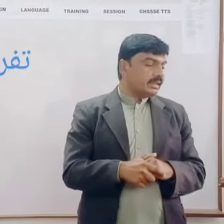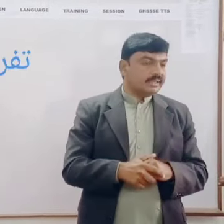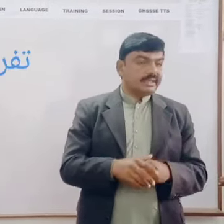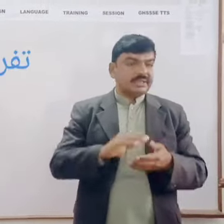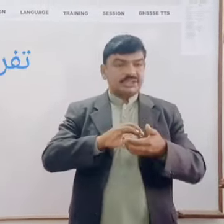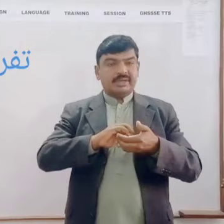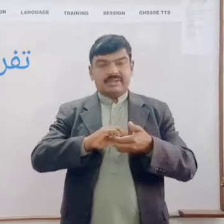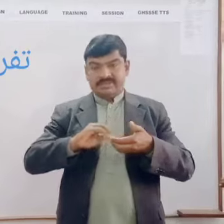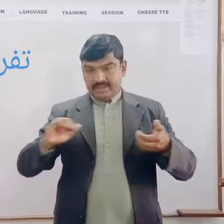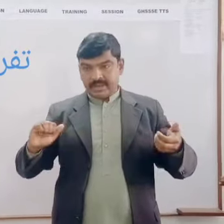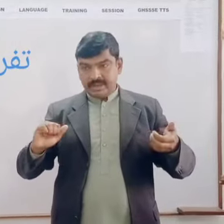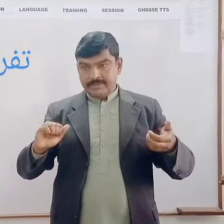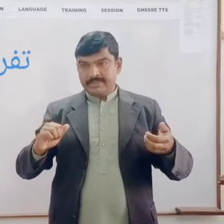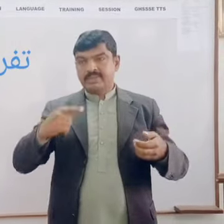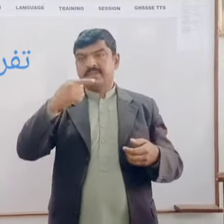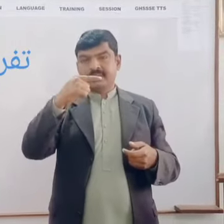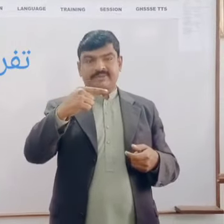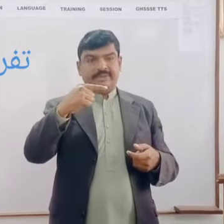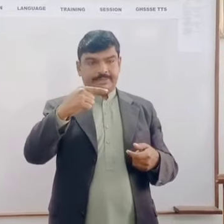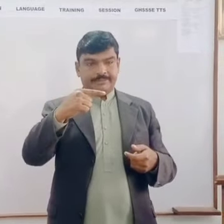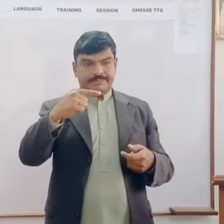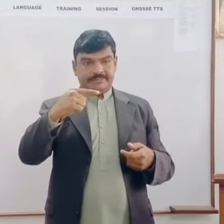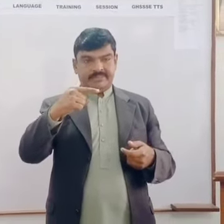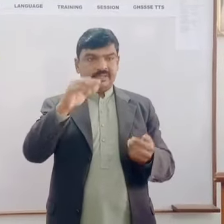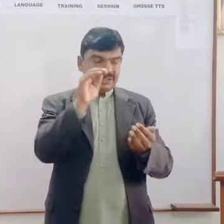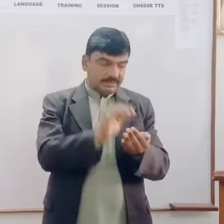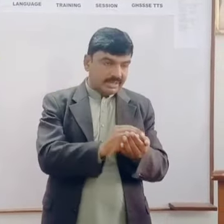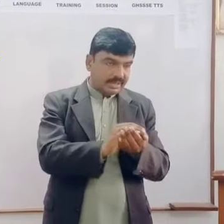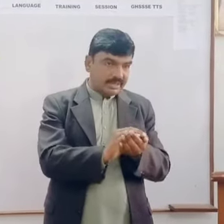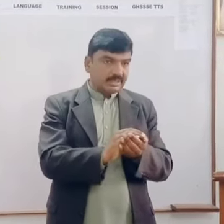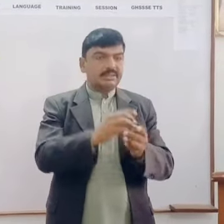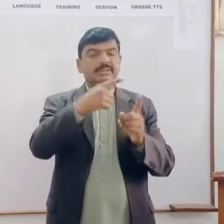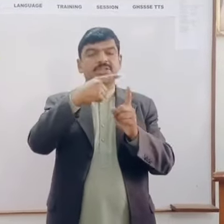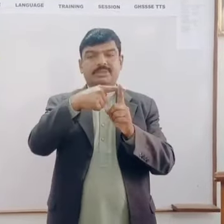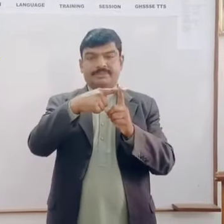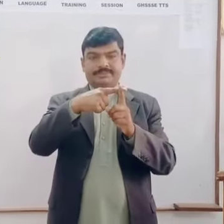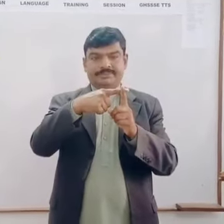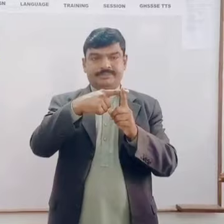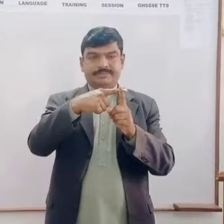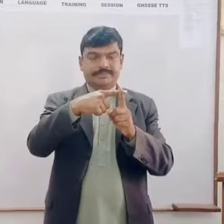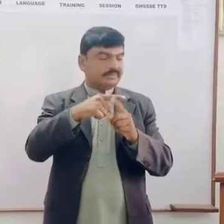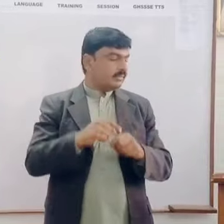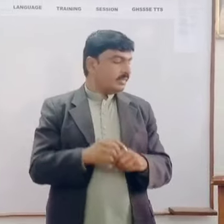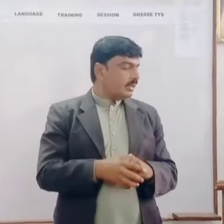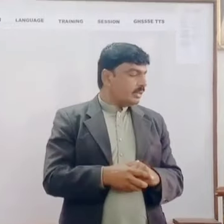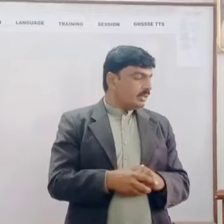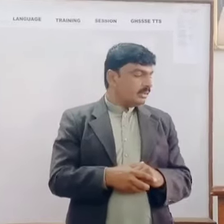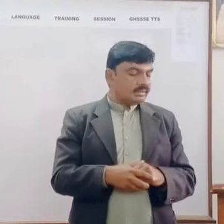है। ये तकसीम तफरीक करना, ये तफरीक, जमा करना, ये जमा, फिर बराबर का हो ही आएगा,